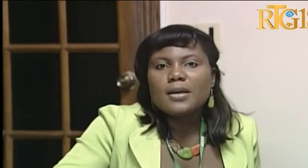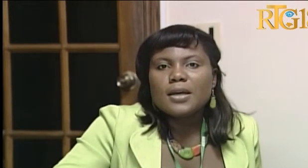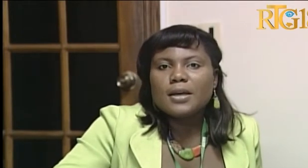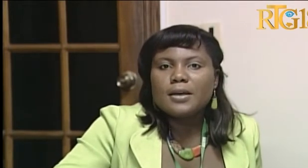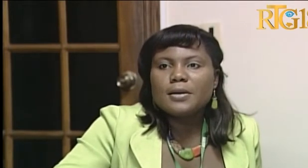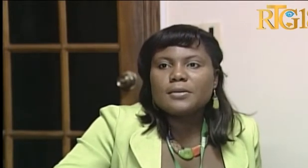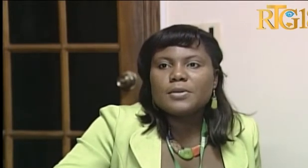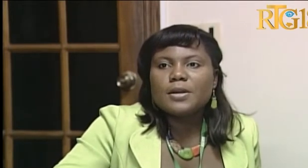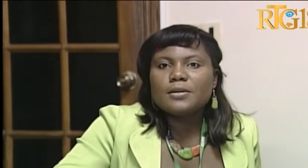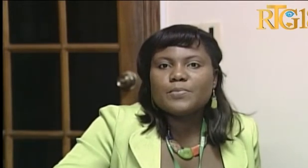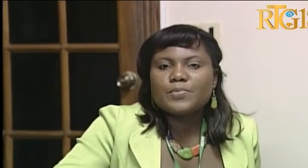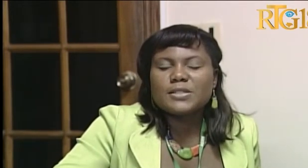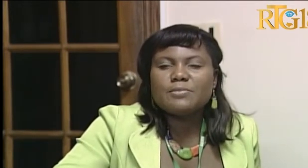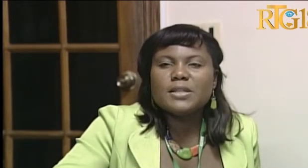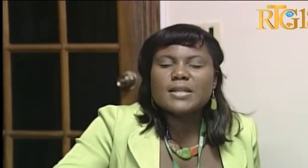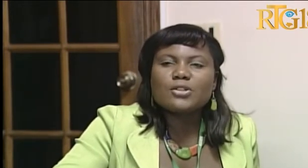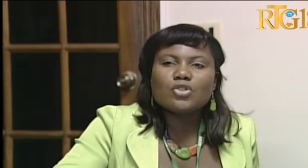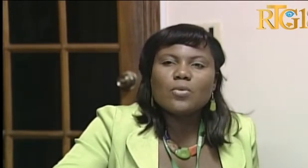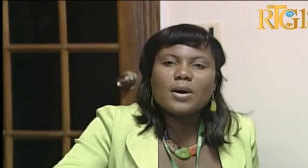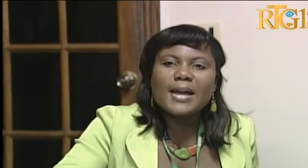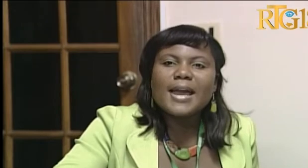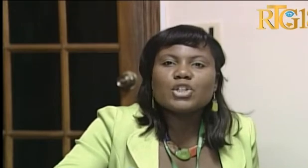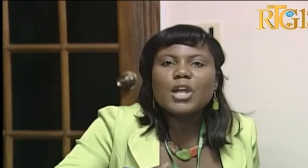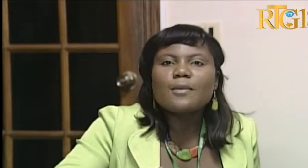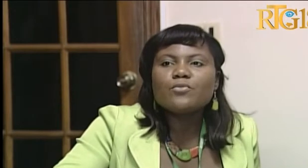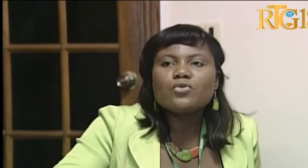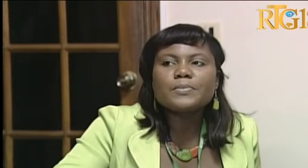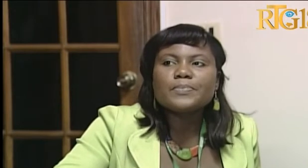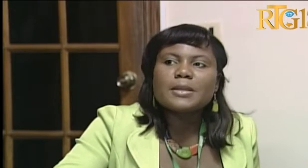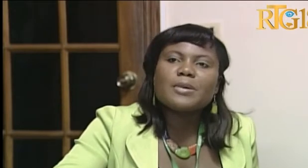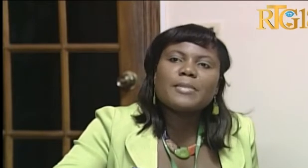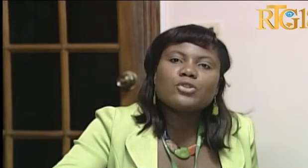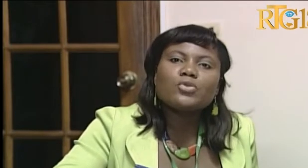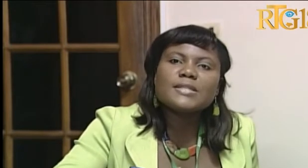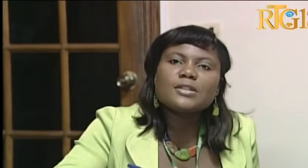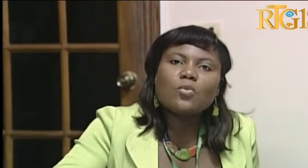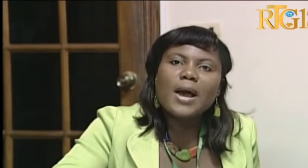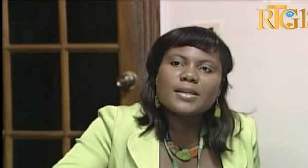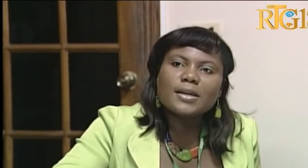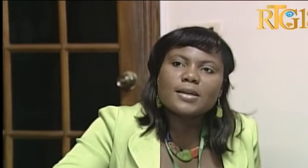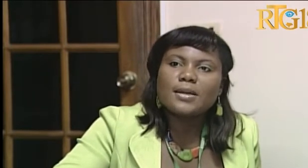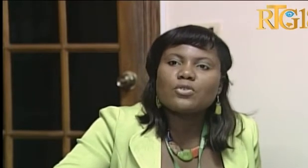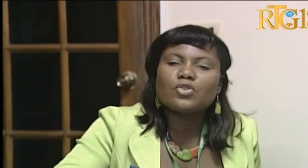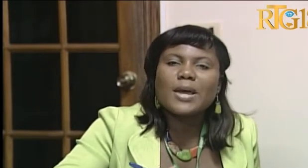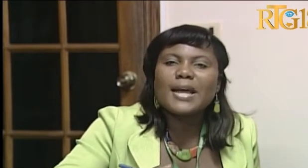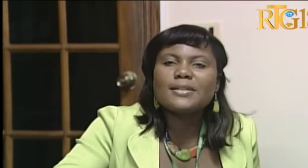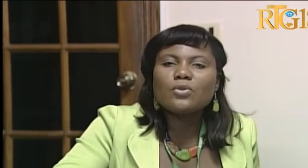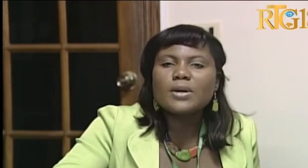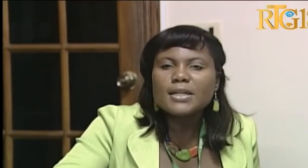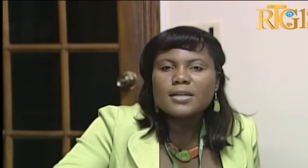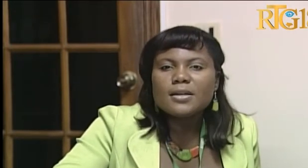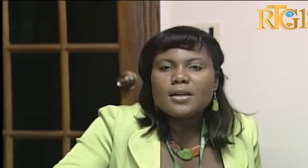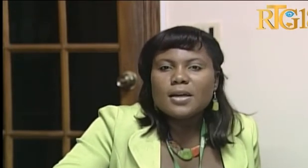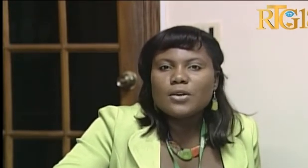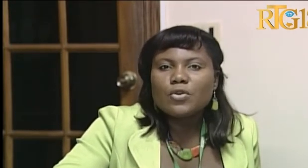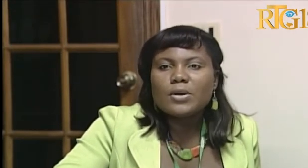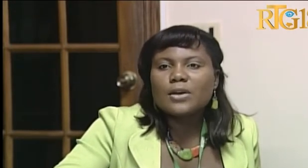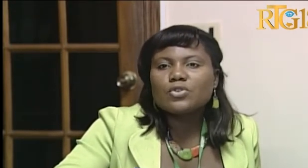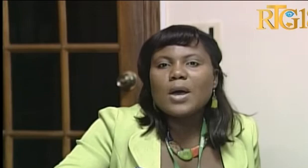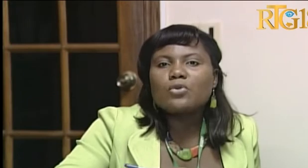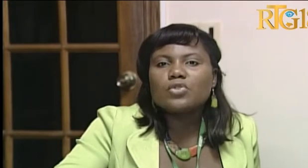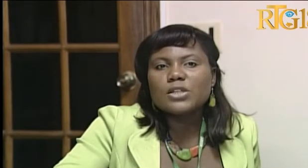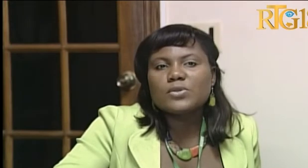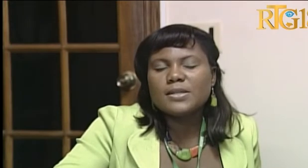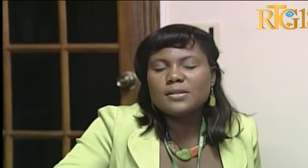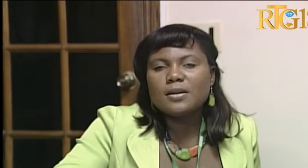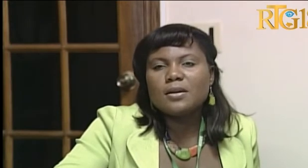porter et sensibilisation hein, caille chaque monde, permettre tout citoyen, quelle que soit catégorie et yo, quelle